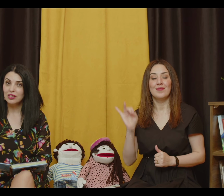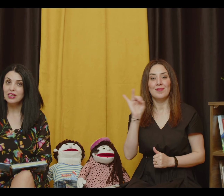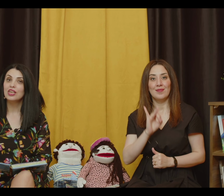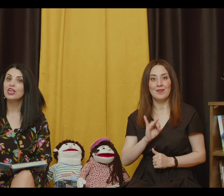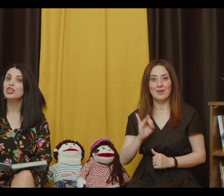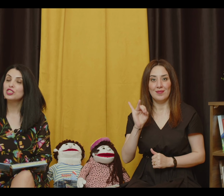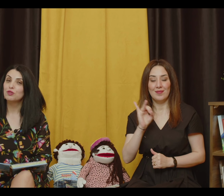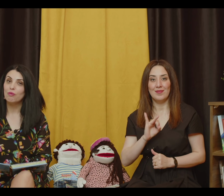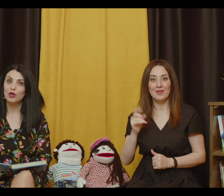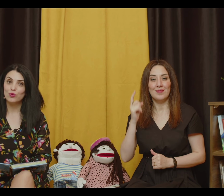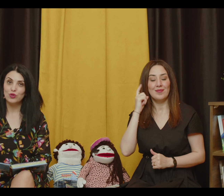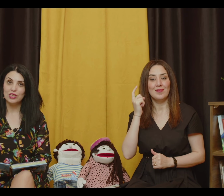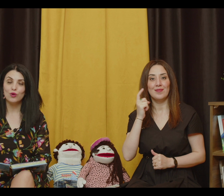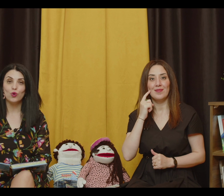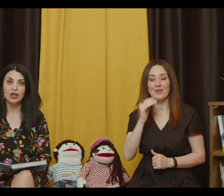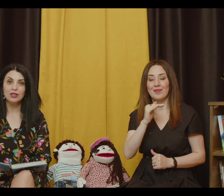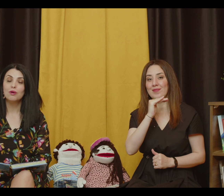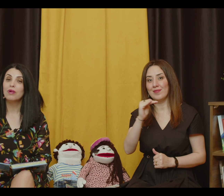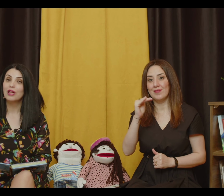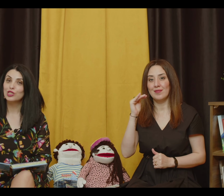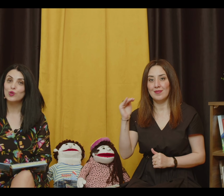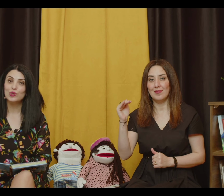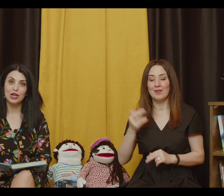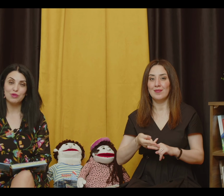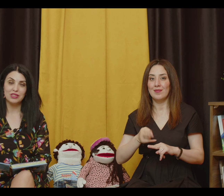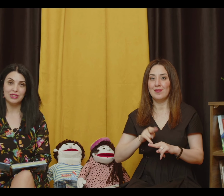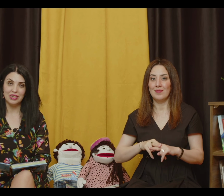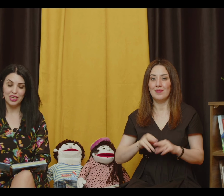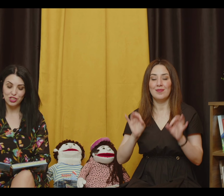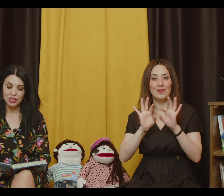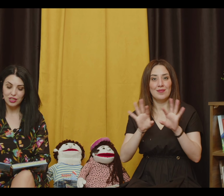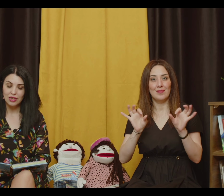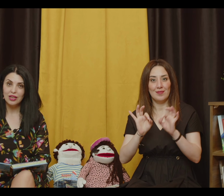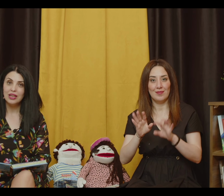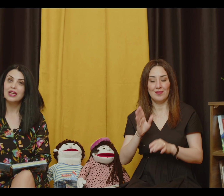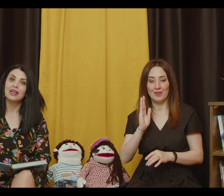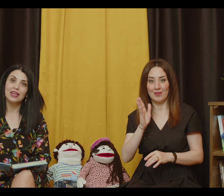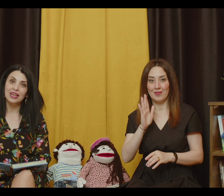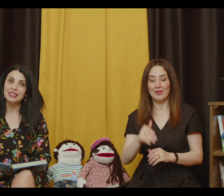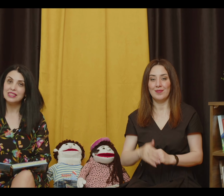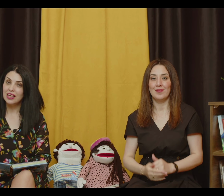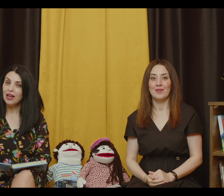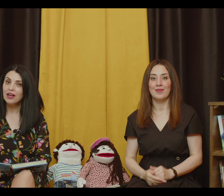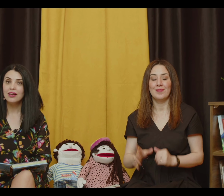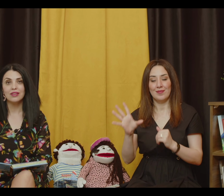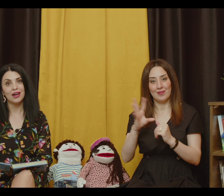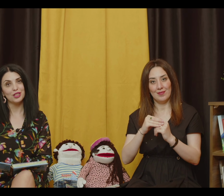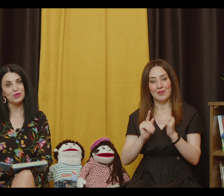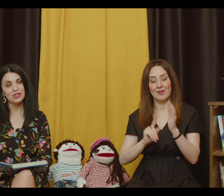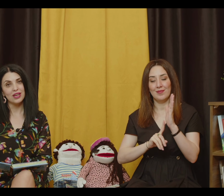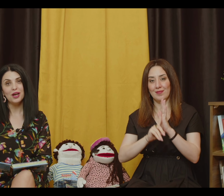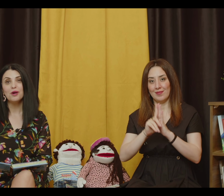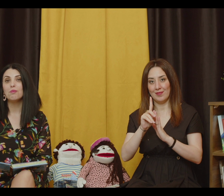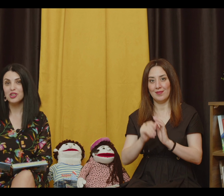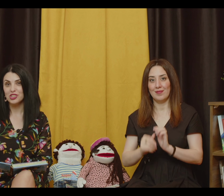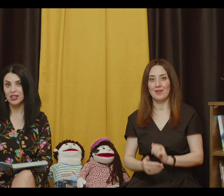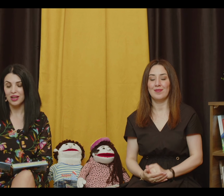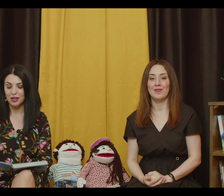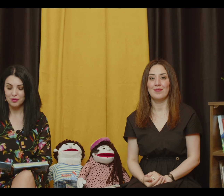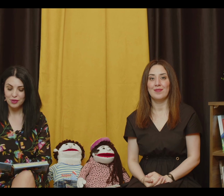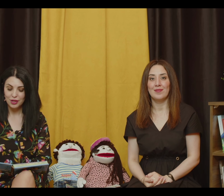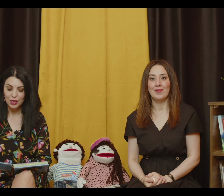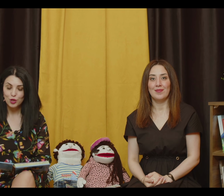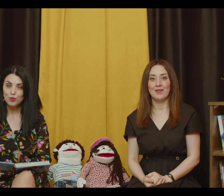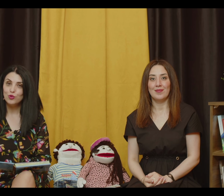nağılımızı eşitmə məhdudiyyəti olan balaca dostlarımız da dinləyəcək. Elə isə nağılımıza